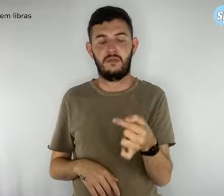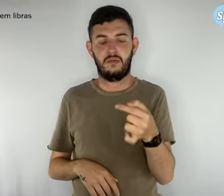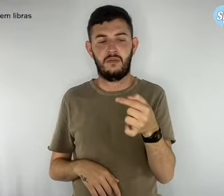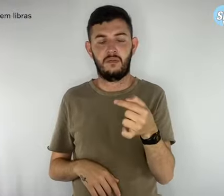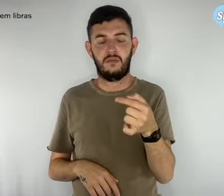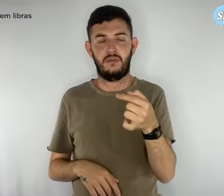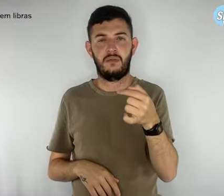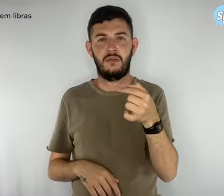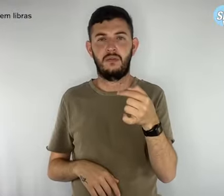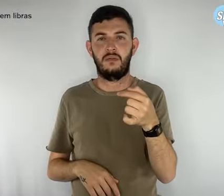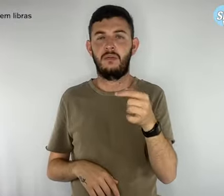43.881.747,